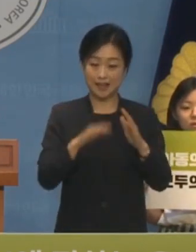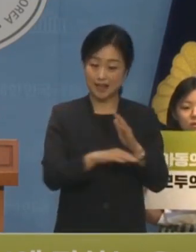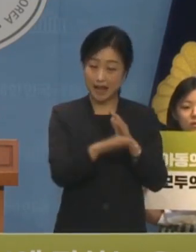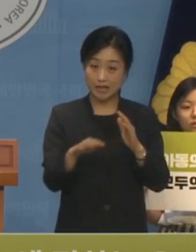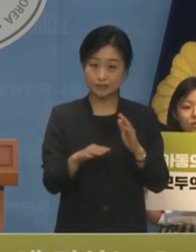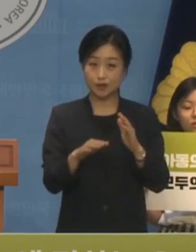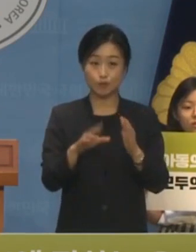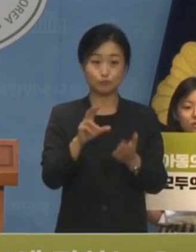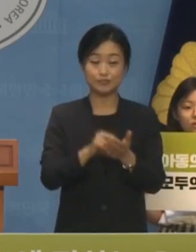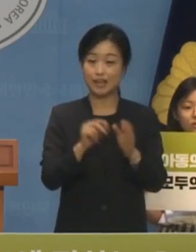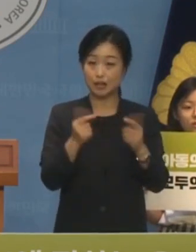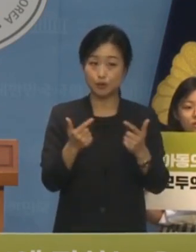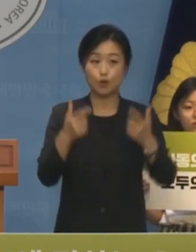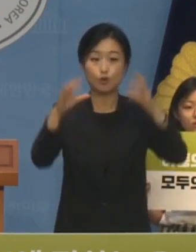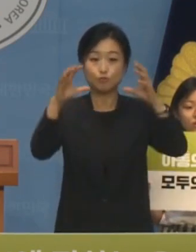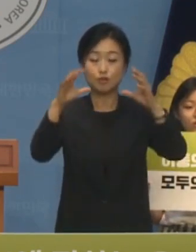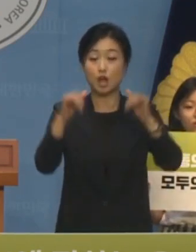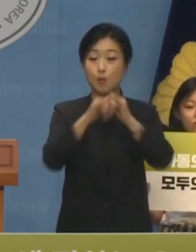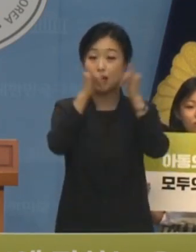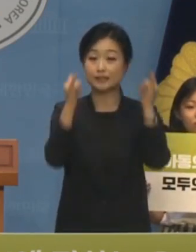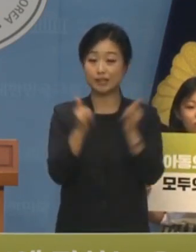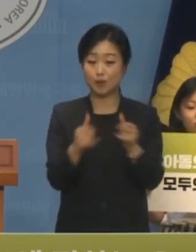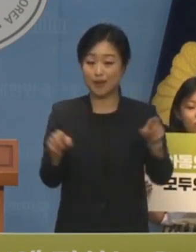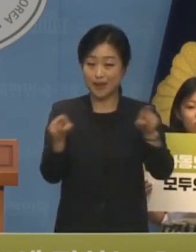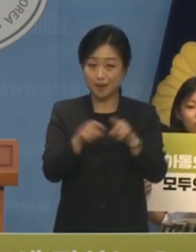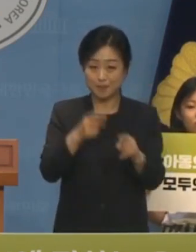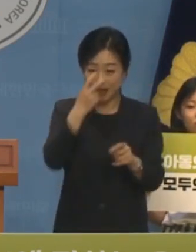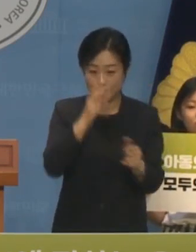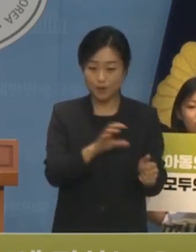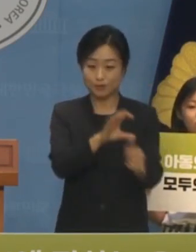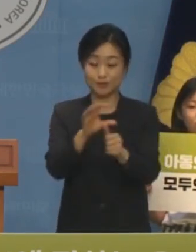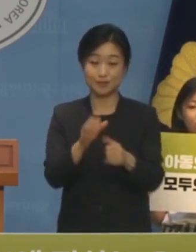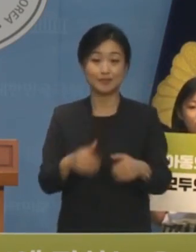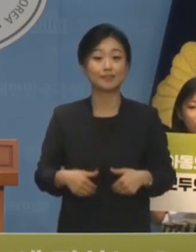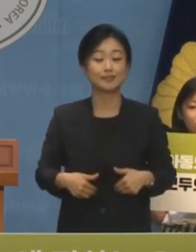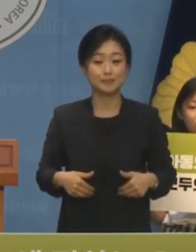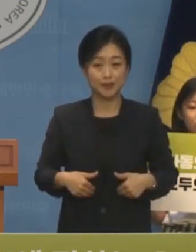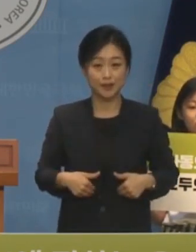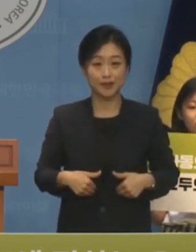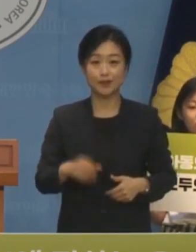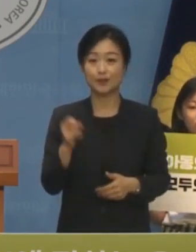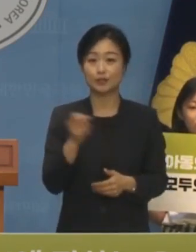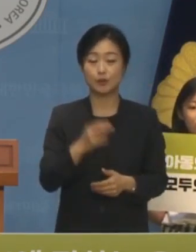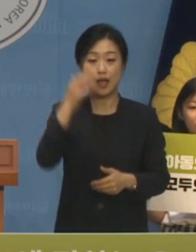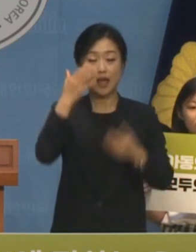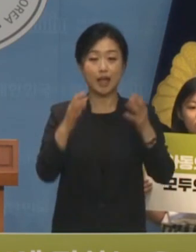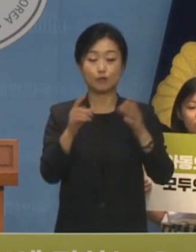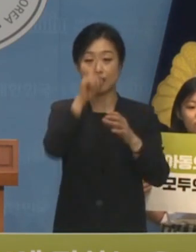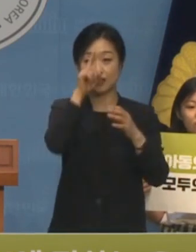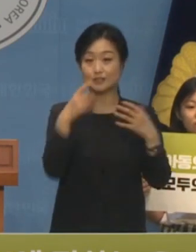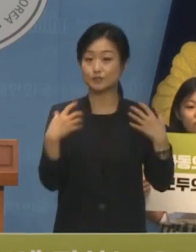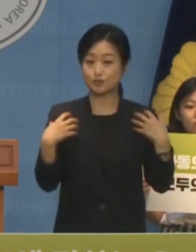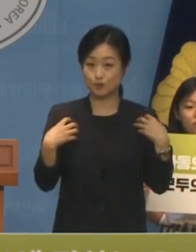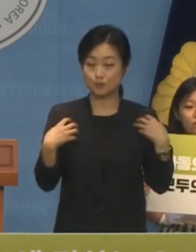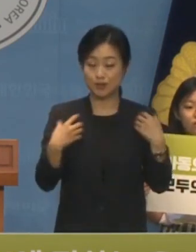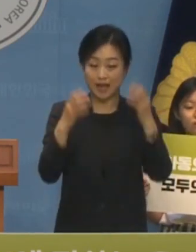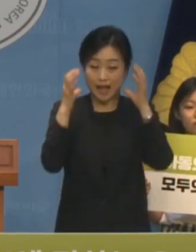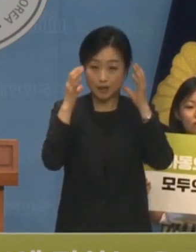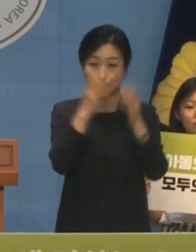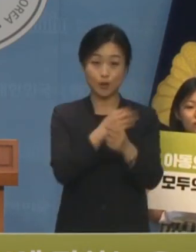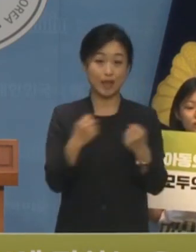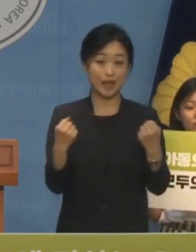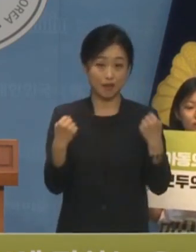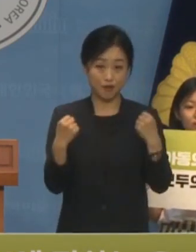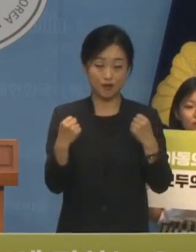아니라 국가가 사회와 함께 관심을 가져야 하는 문제입니다. 특히 대한민국 정부는 아동의